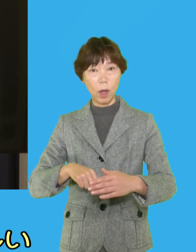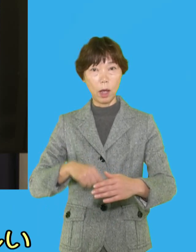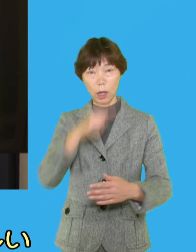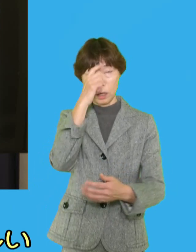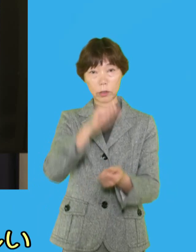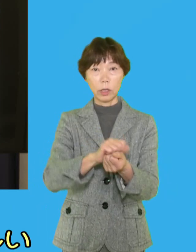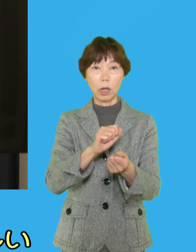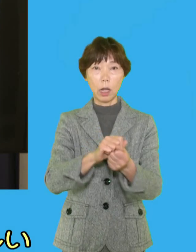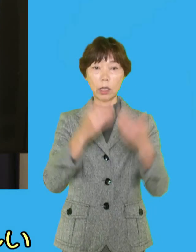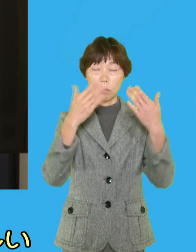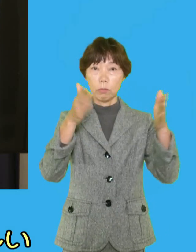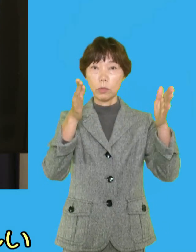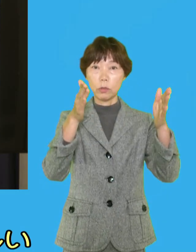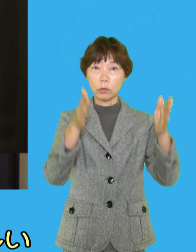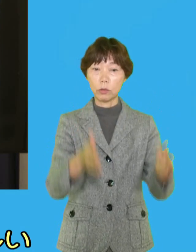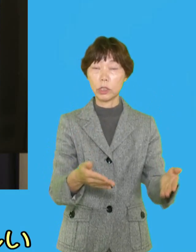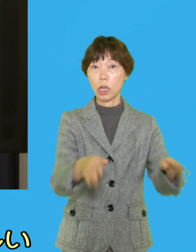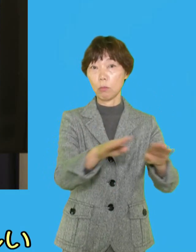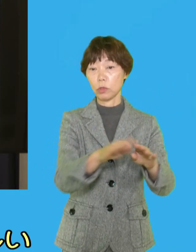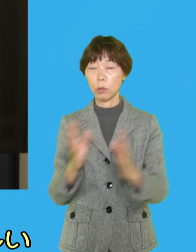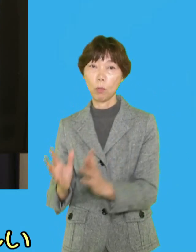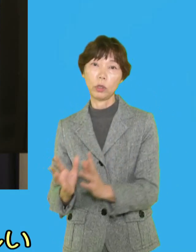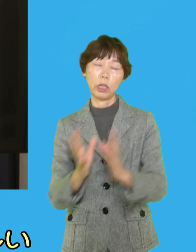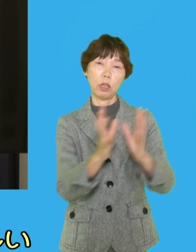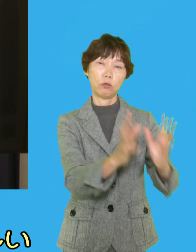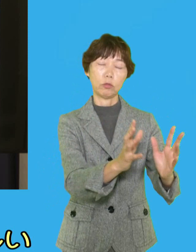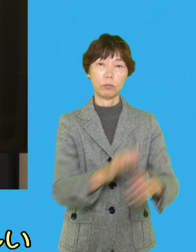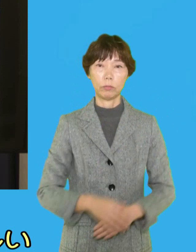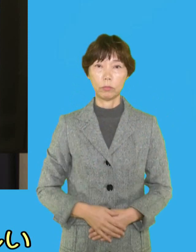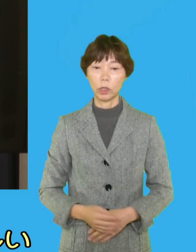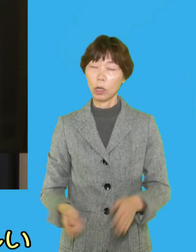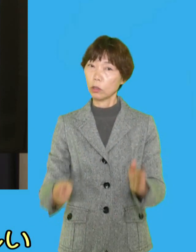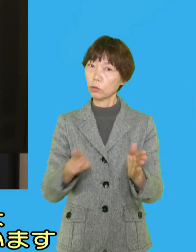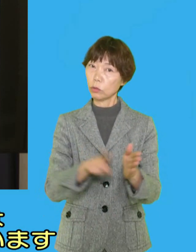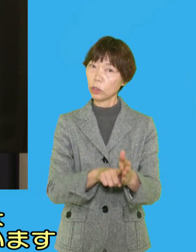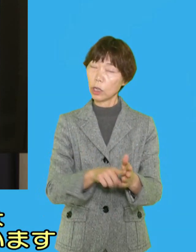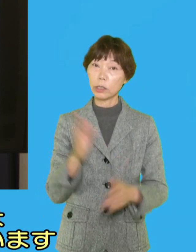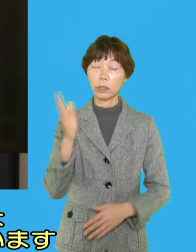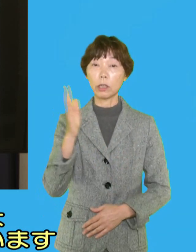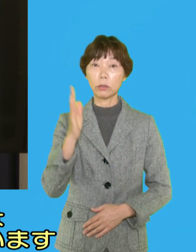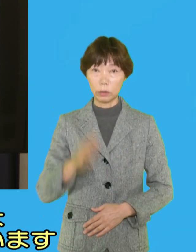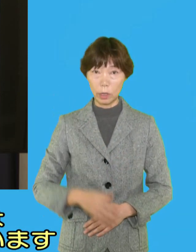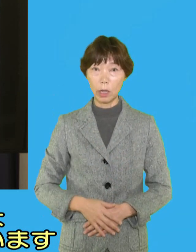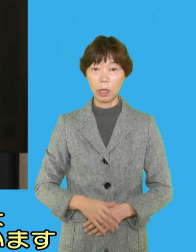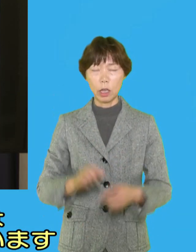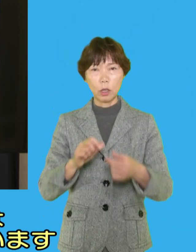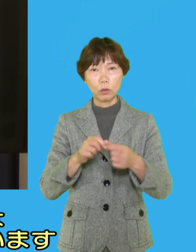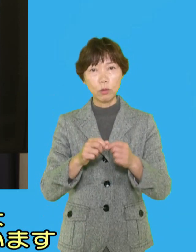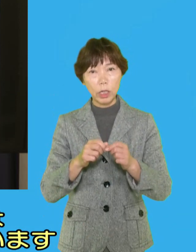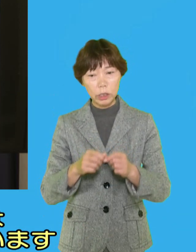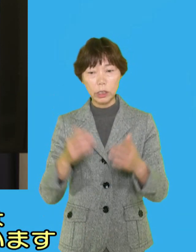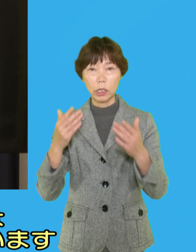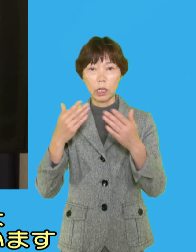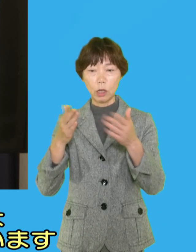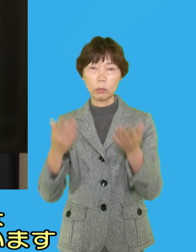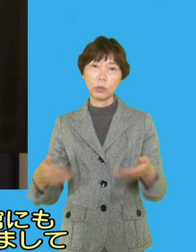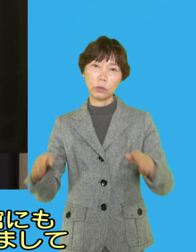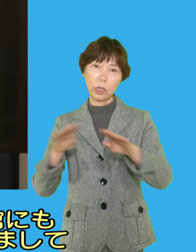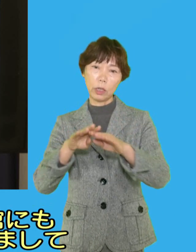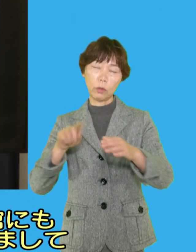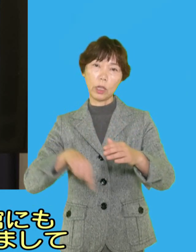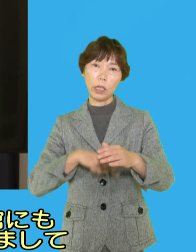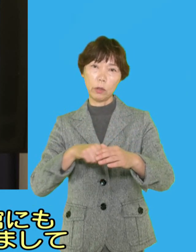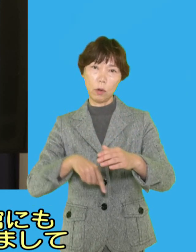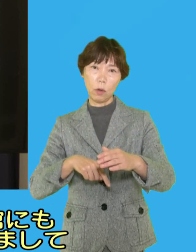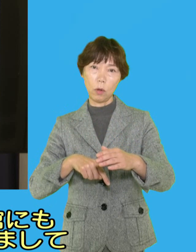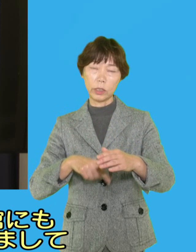りもその古墳関連のより、まあ、詳しい博物館機能というものは置けないかと考えております。まあ、一方